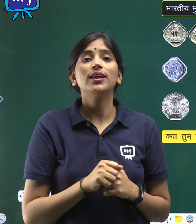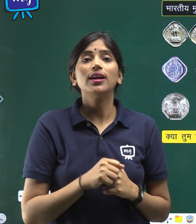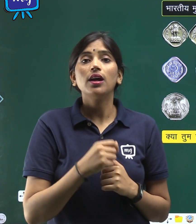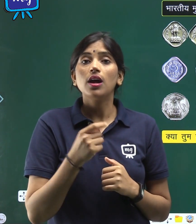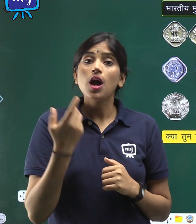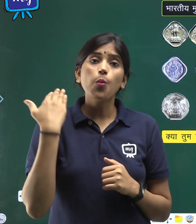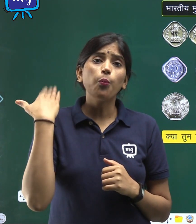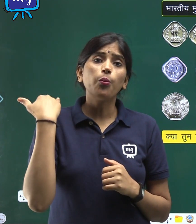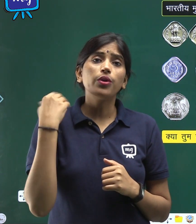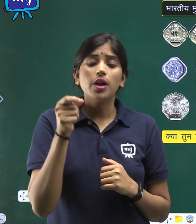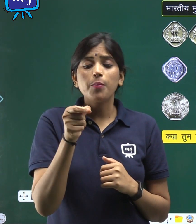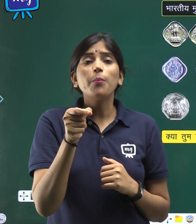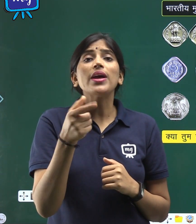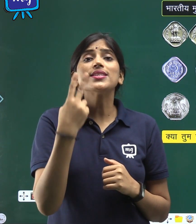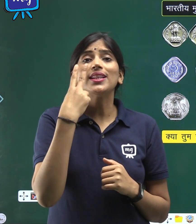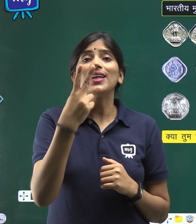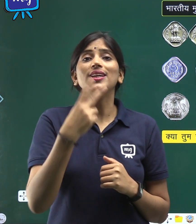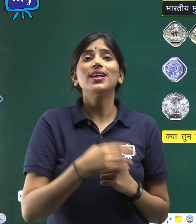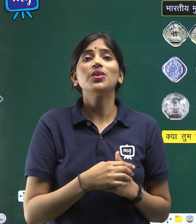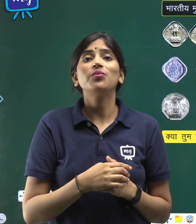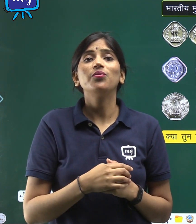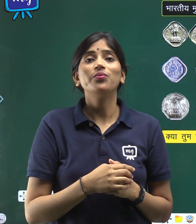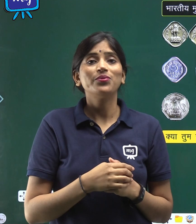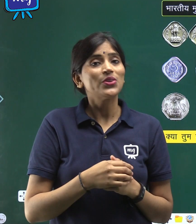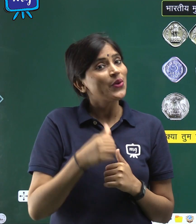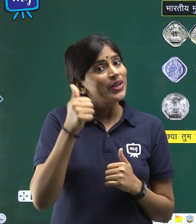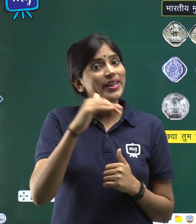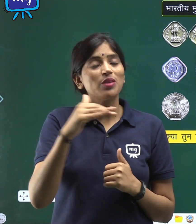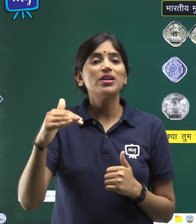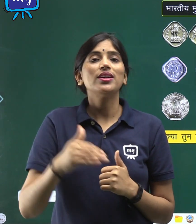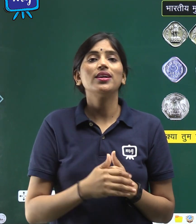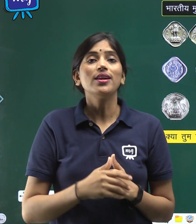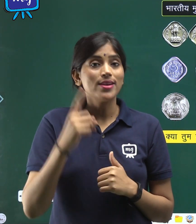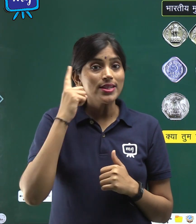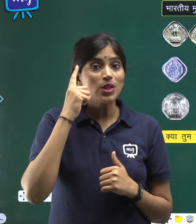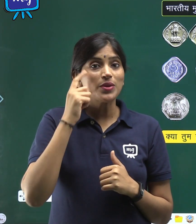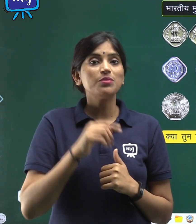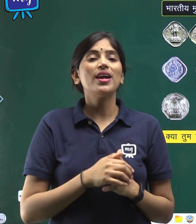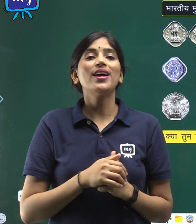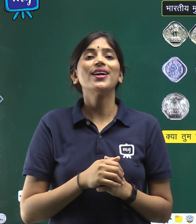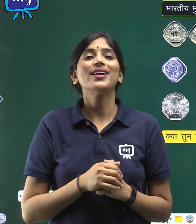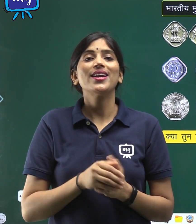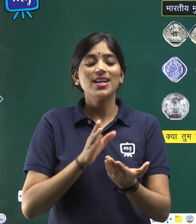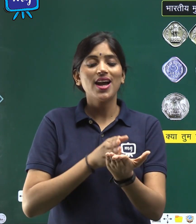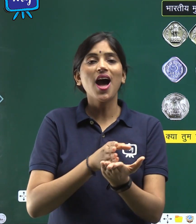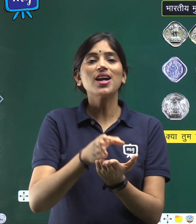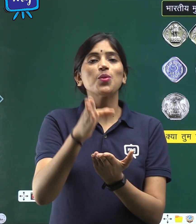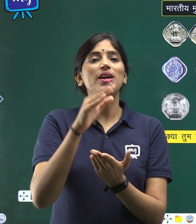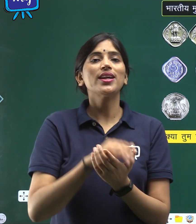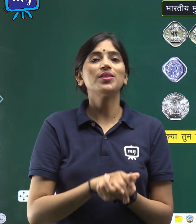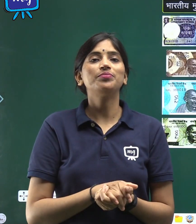ये वाले पैसे देखे हैं। ठीक है बच्चों, समझ में आया? आगे